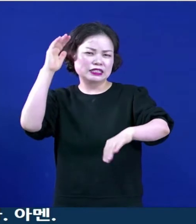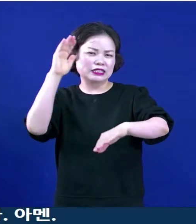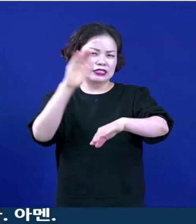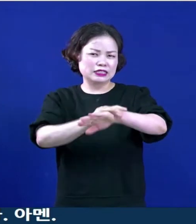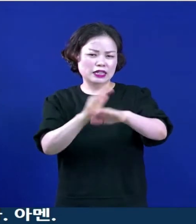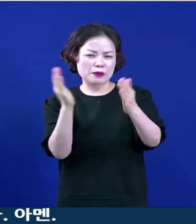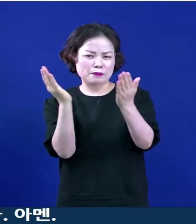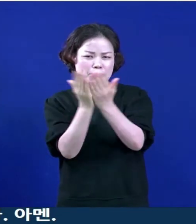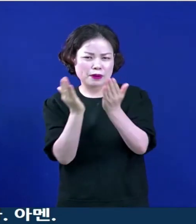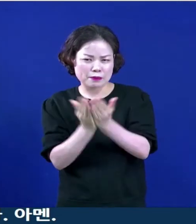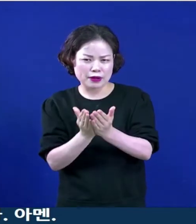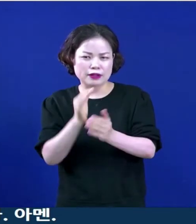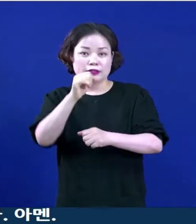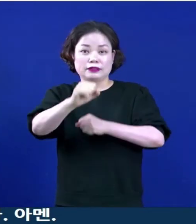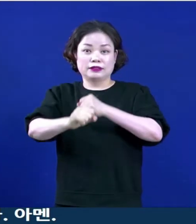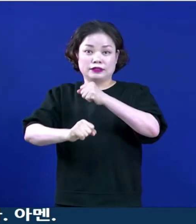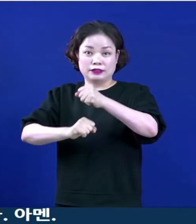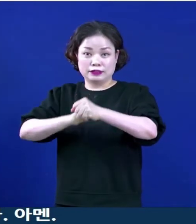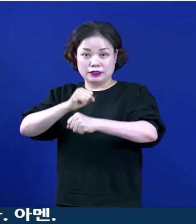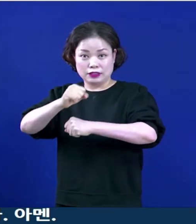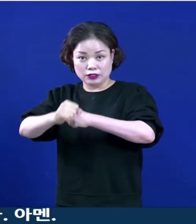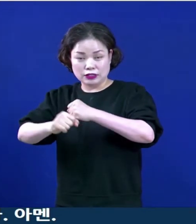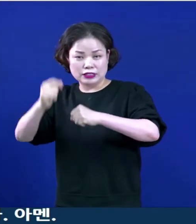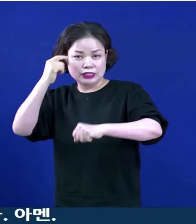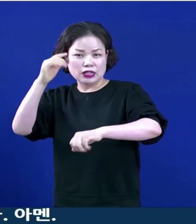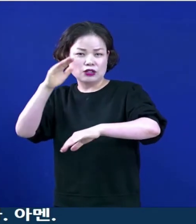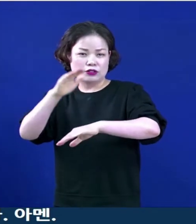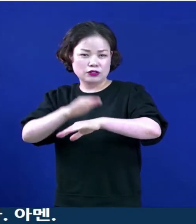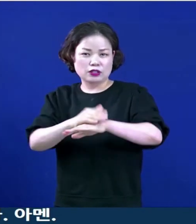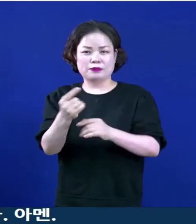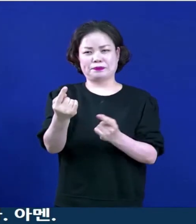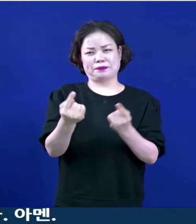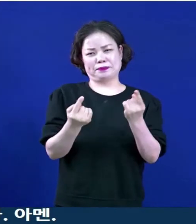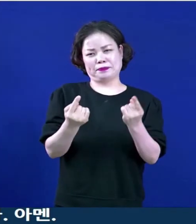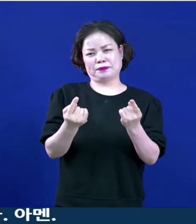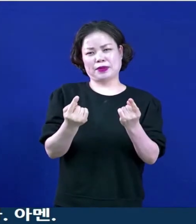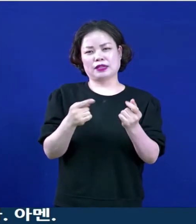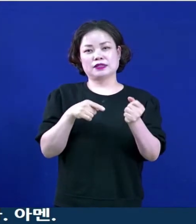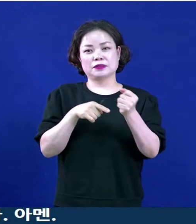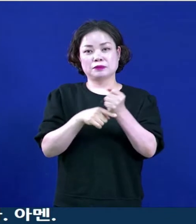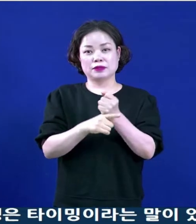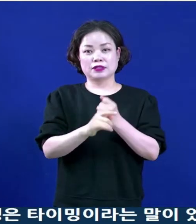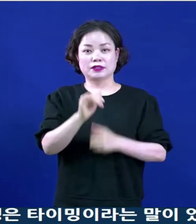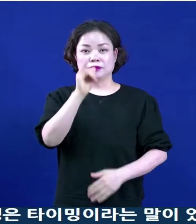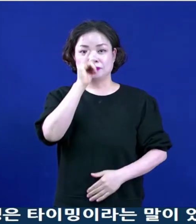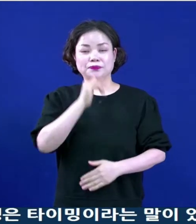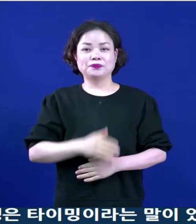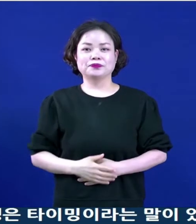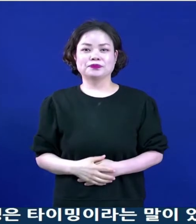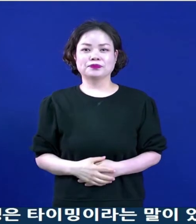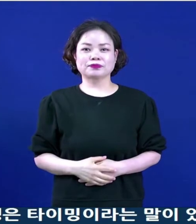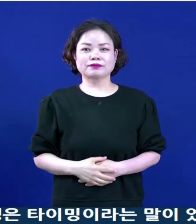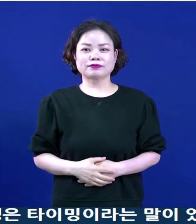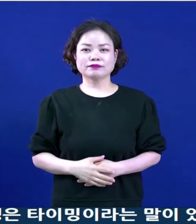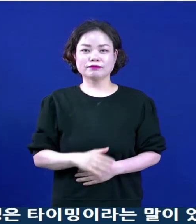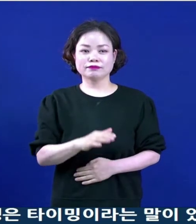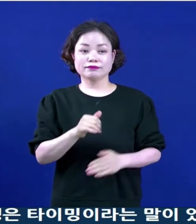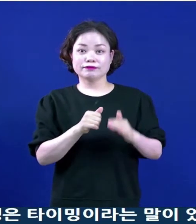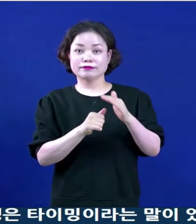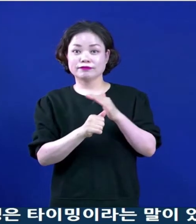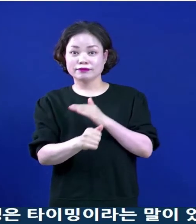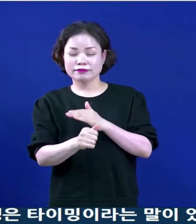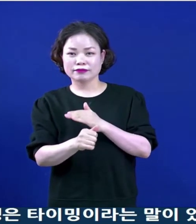보고 시간을 지혜롭게 다룰 수 있어야 함을 의미하는 것입니다. 우리